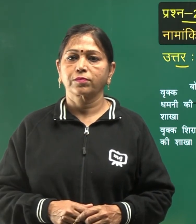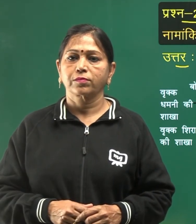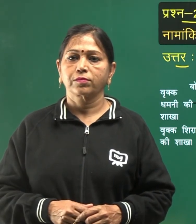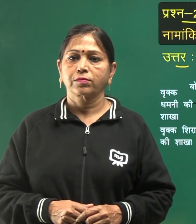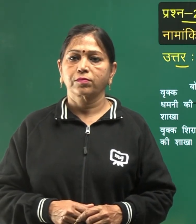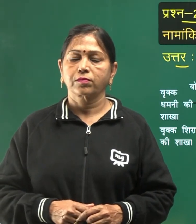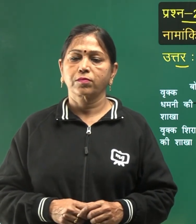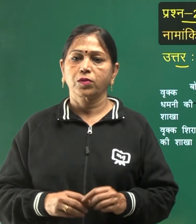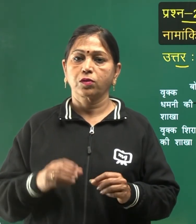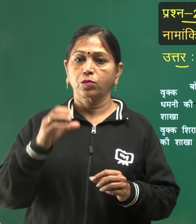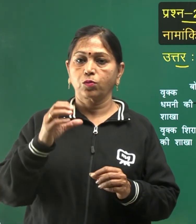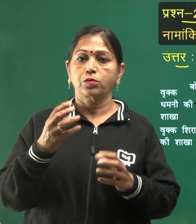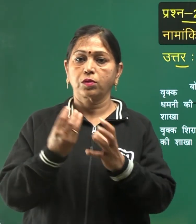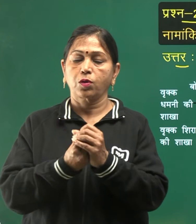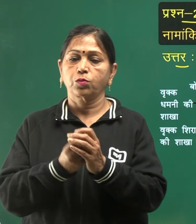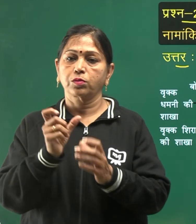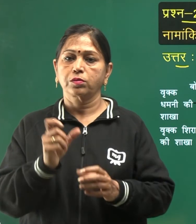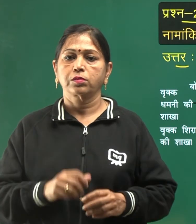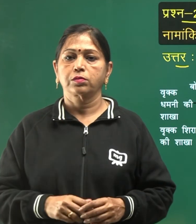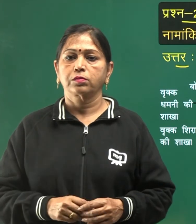कोशिका गुच्छ,